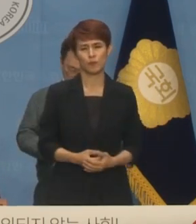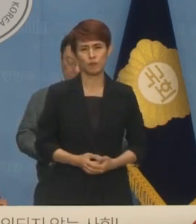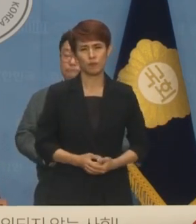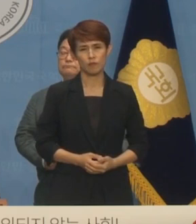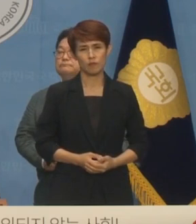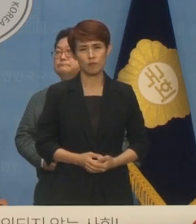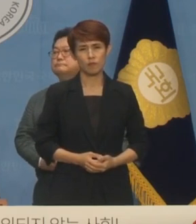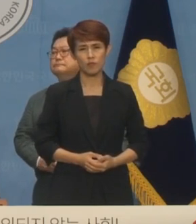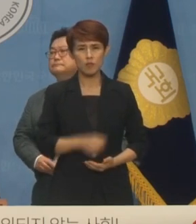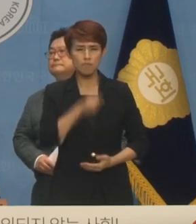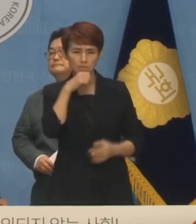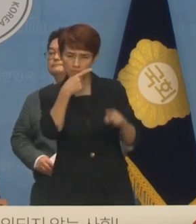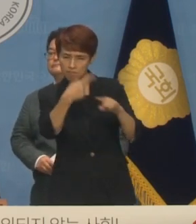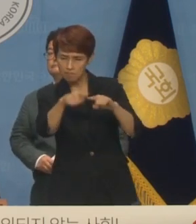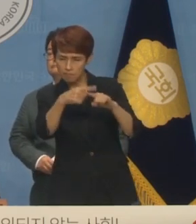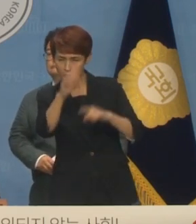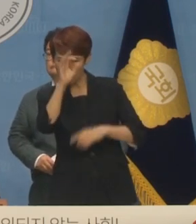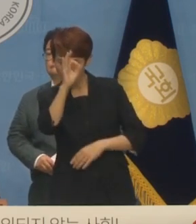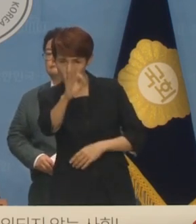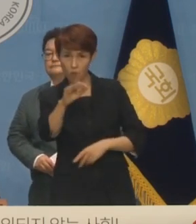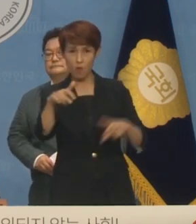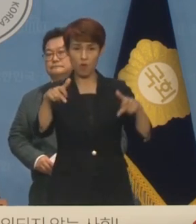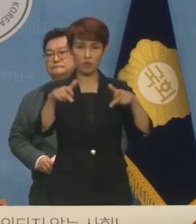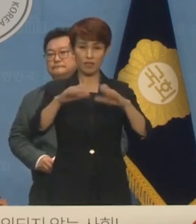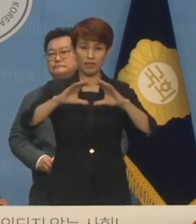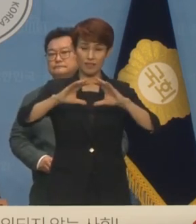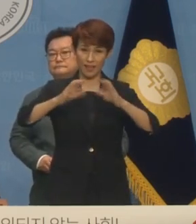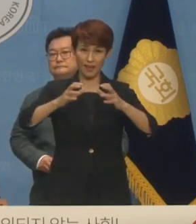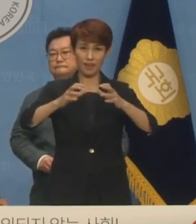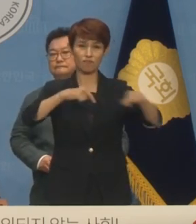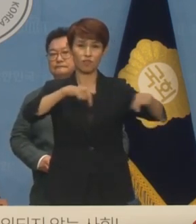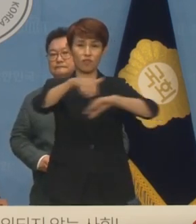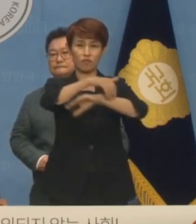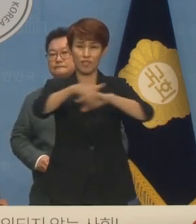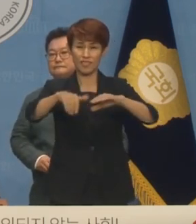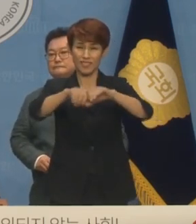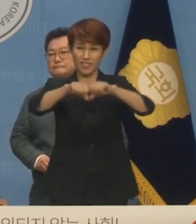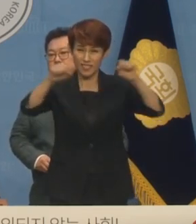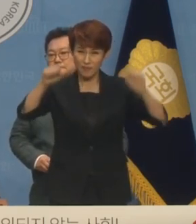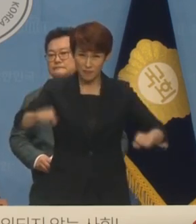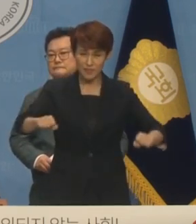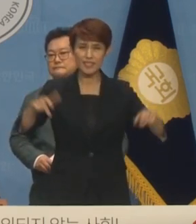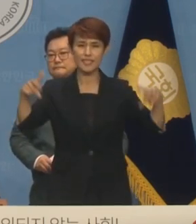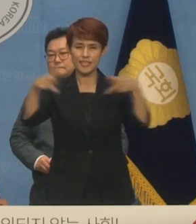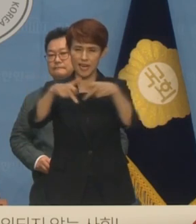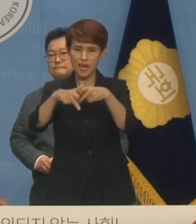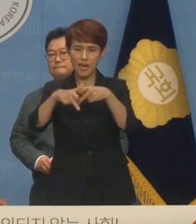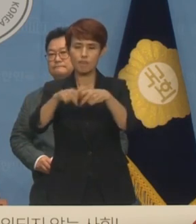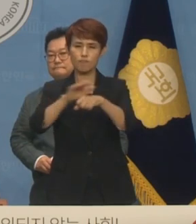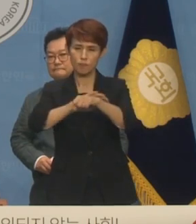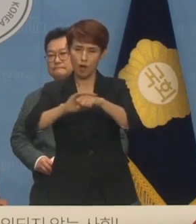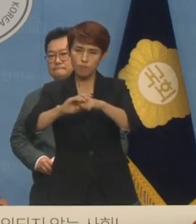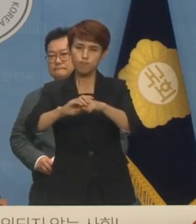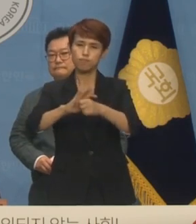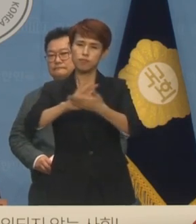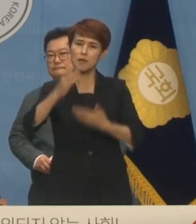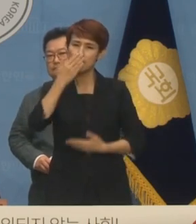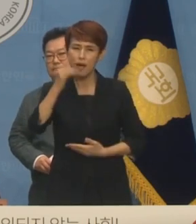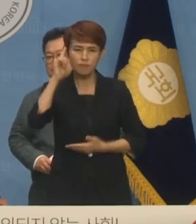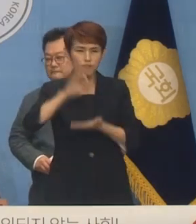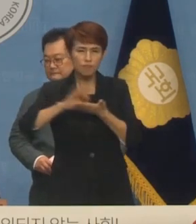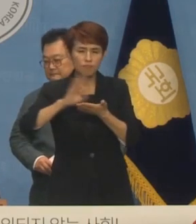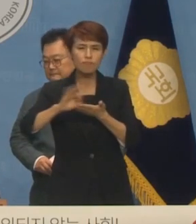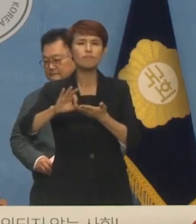이를 평가해서 국가 정책 시스템이 장애 친화적으로 작동되게 하여야 합니다.